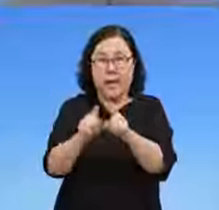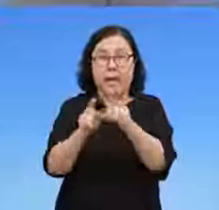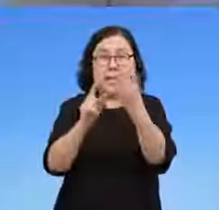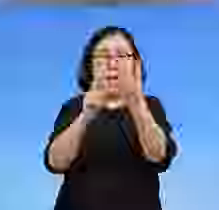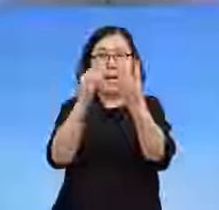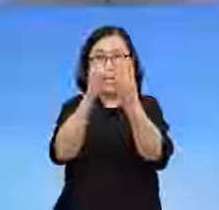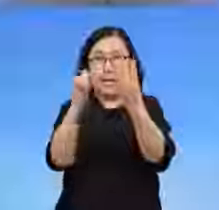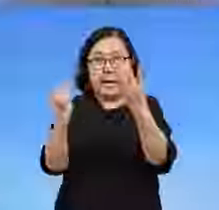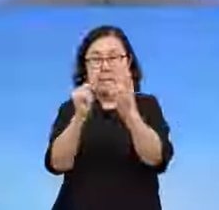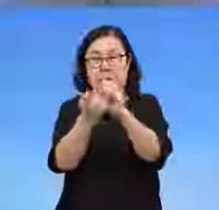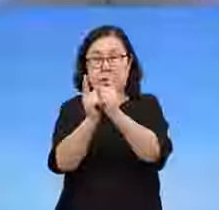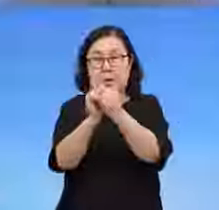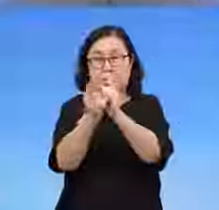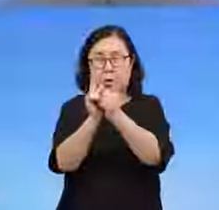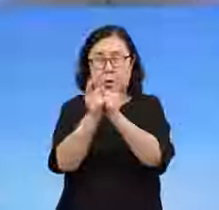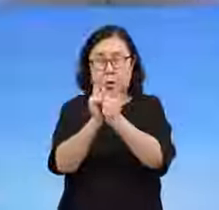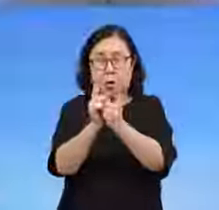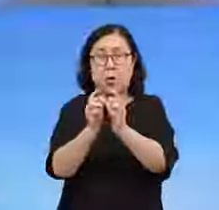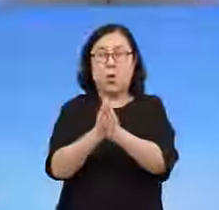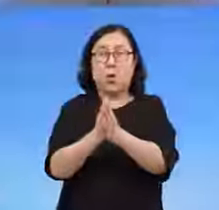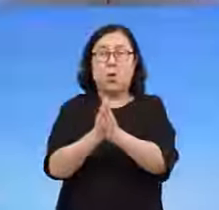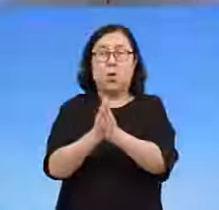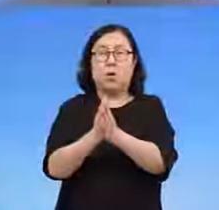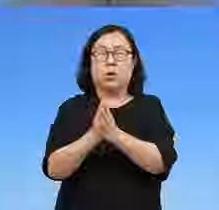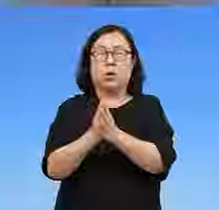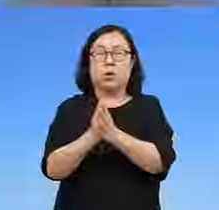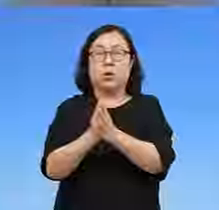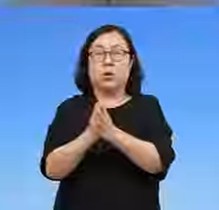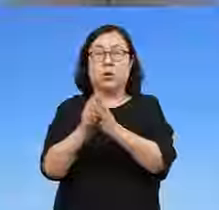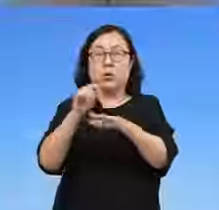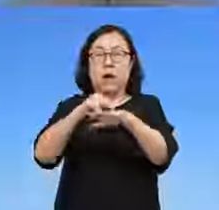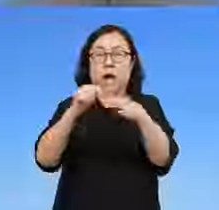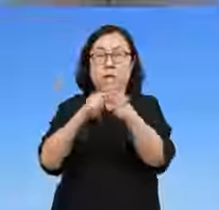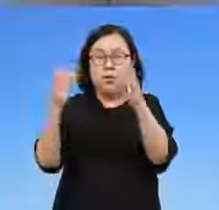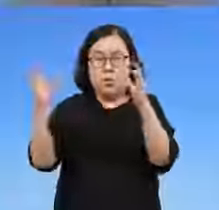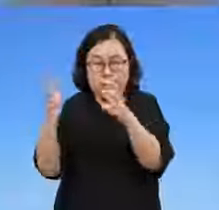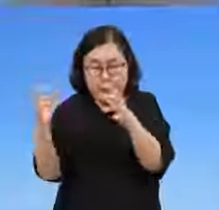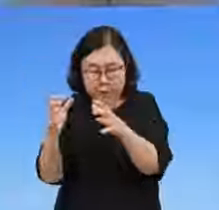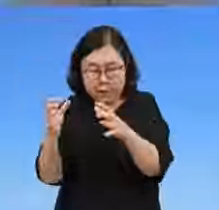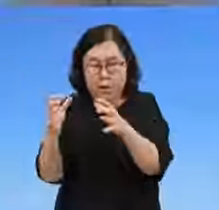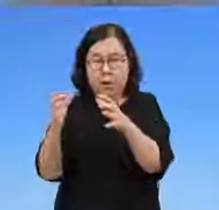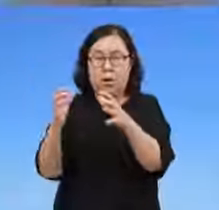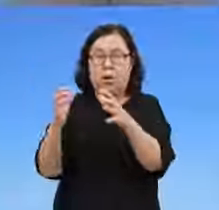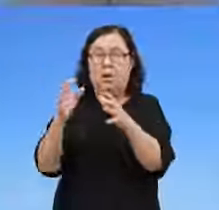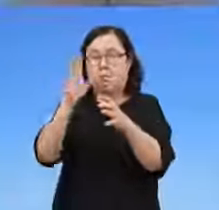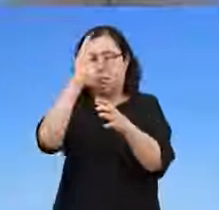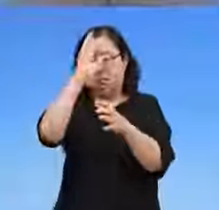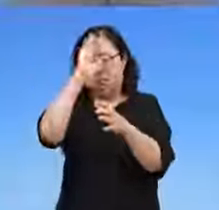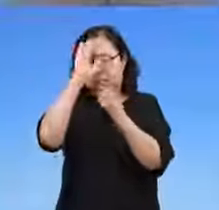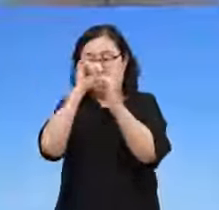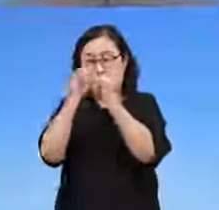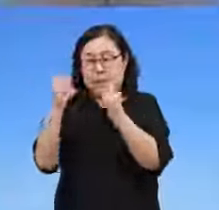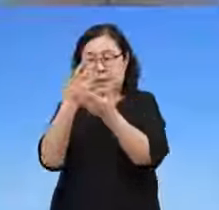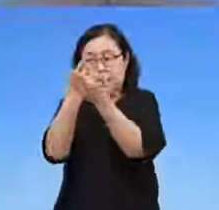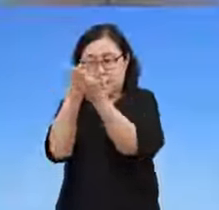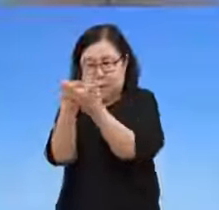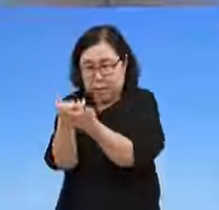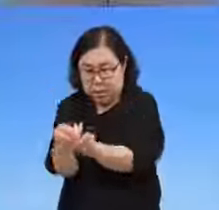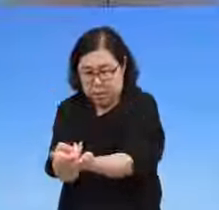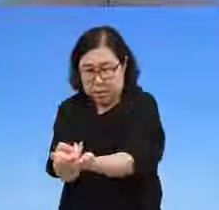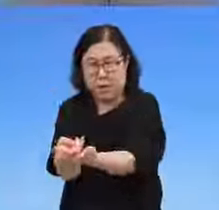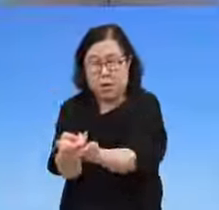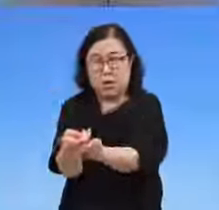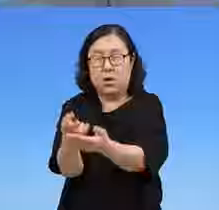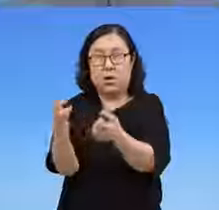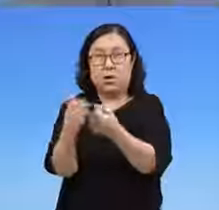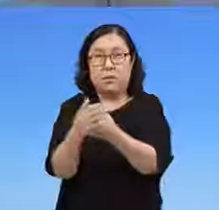가진 네 사람이 서로서로 균형을 이루면서 조화를 이루면서 그래서 3+1인 거예요. 제가 가슴이